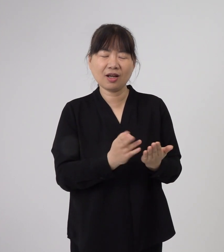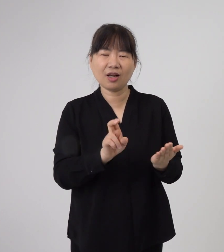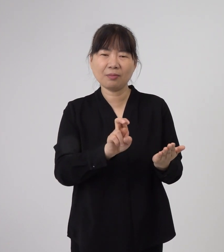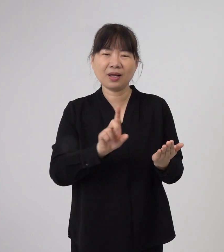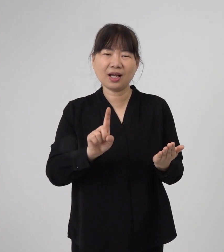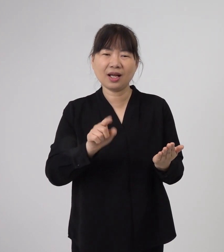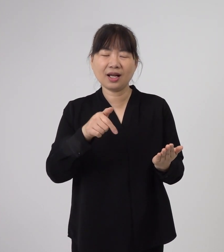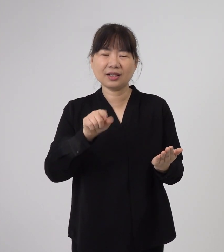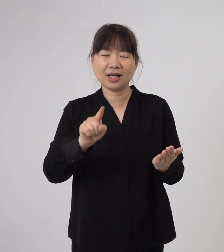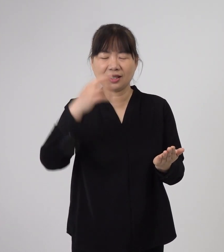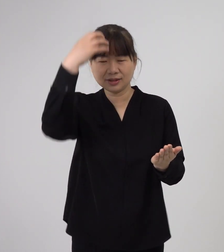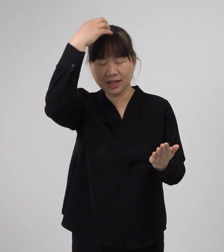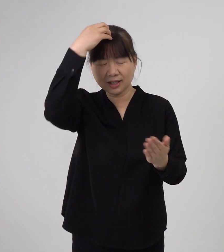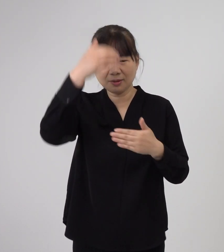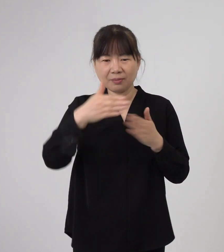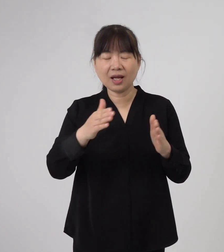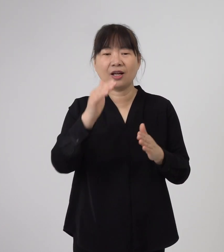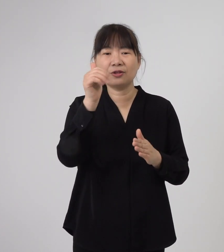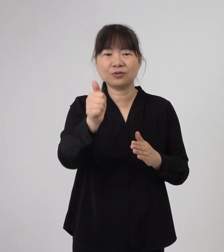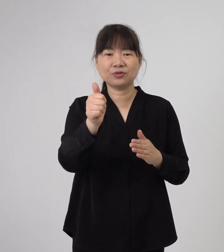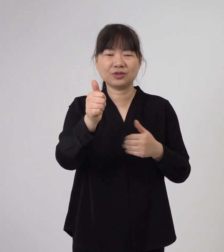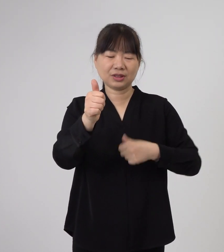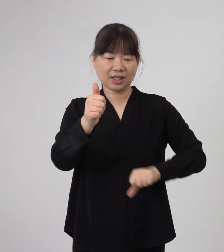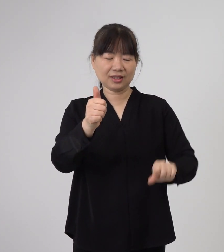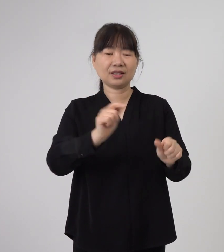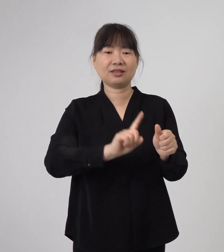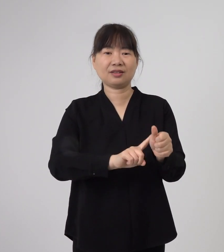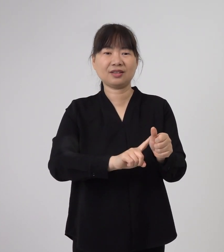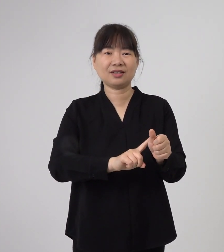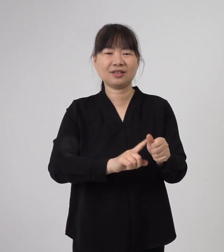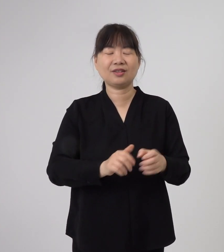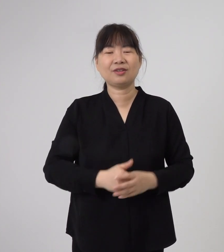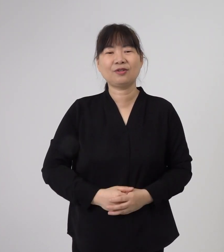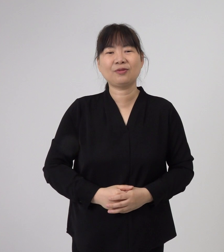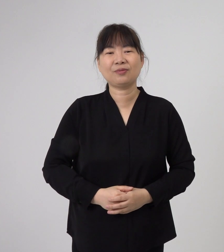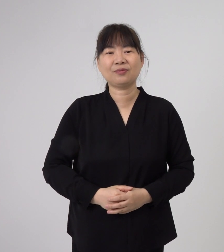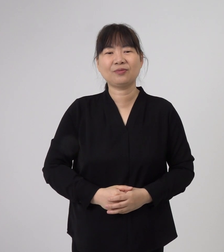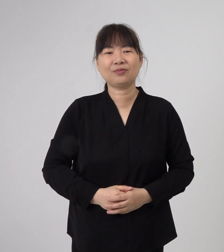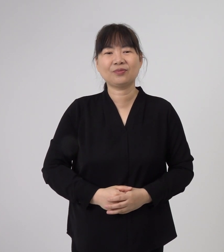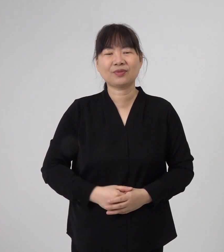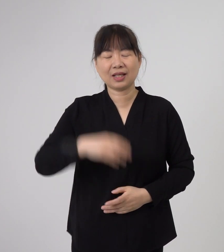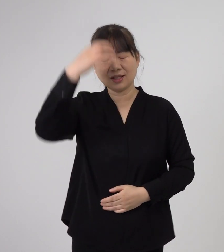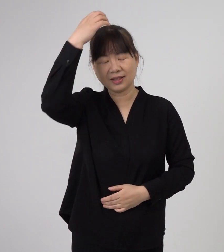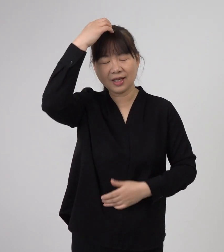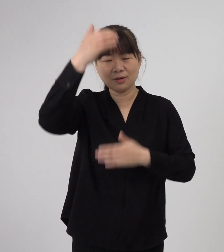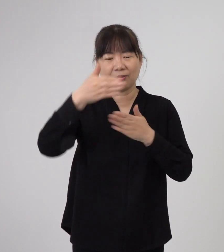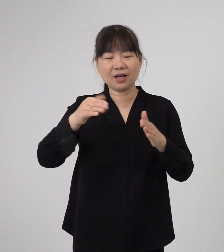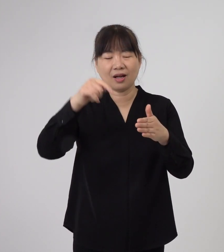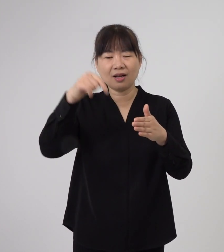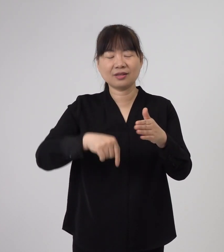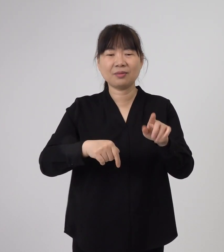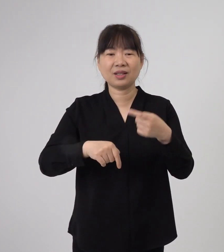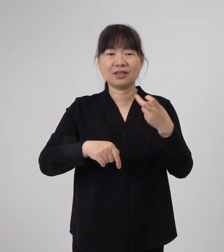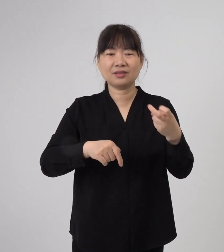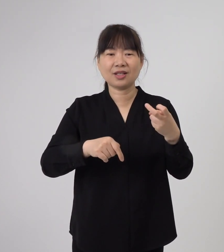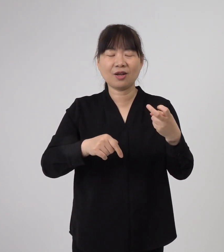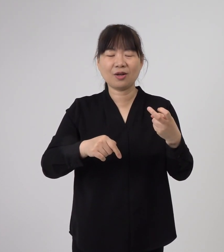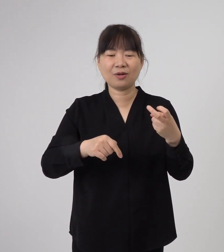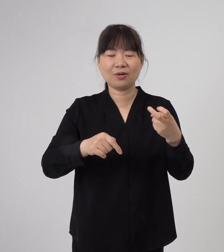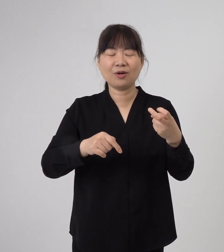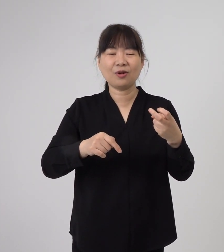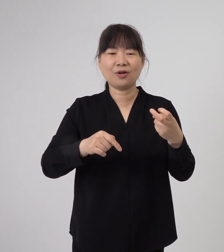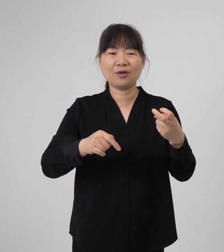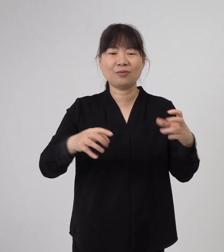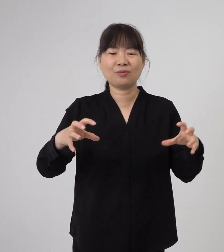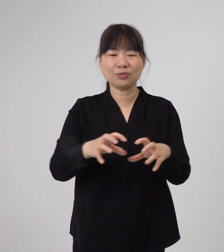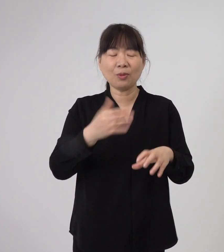다락방의 그 주인집 아들이에요. 다락방 하나에 세상에 120명이 들어가요. 그럼 집 규모가 어느